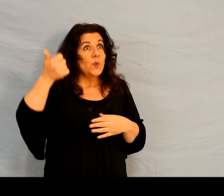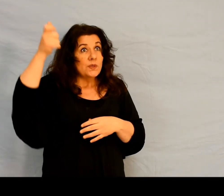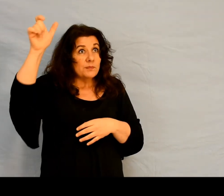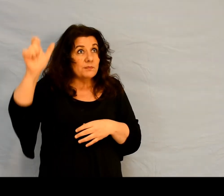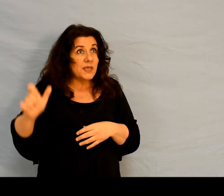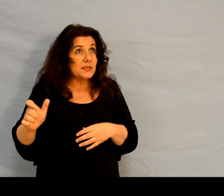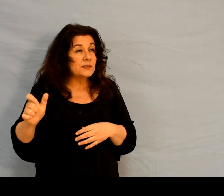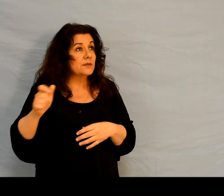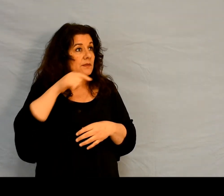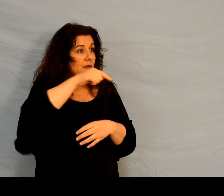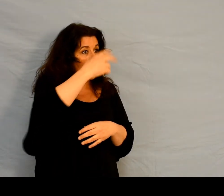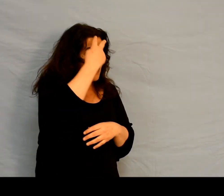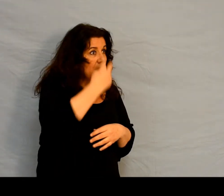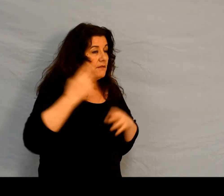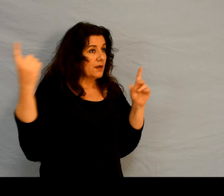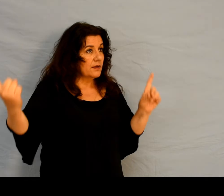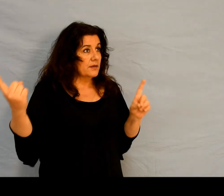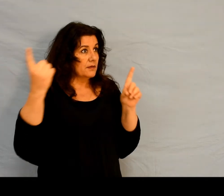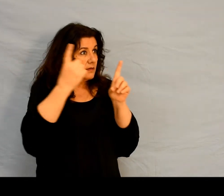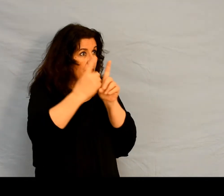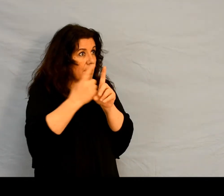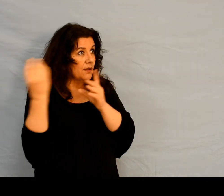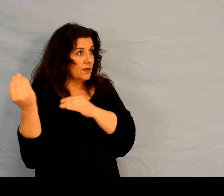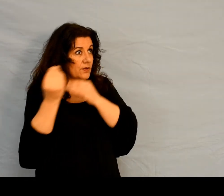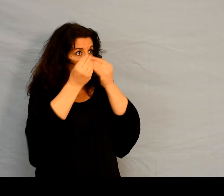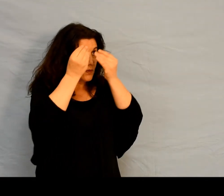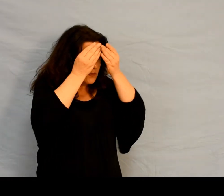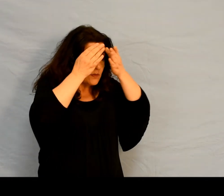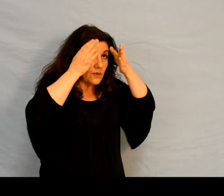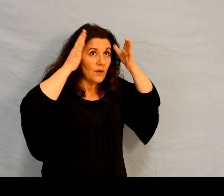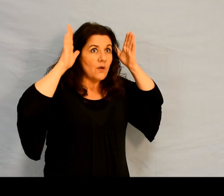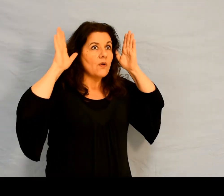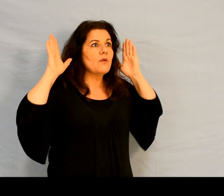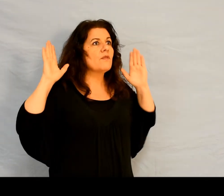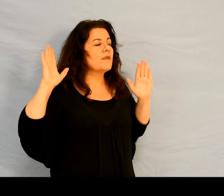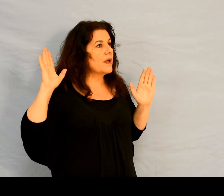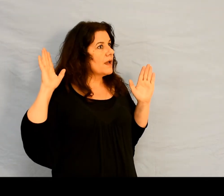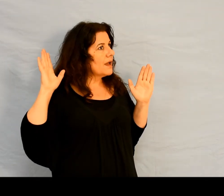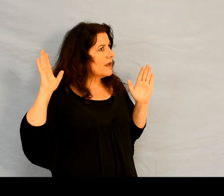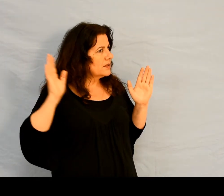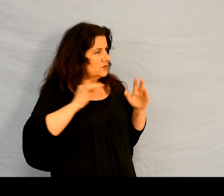naissance si lui n'était pas de Dieu. Il ne pourrait rien faire.